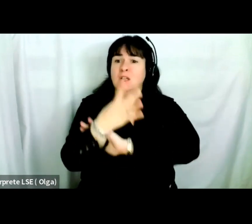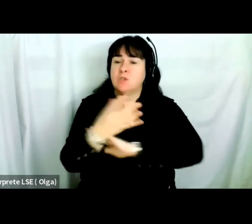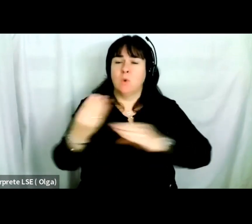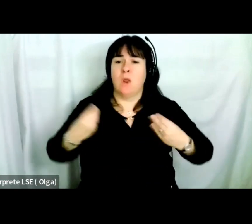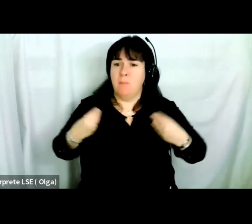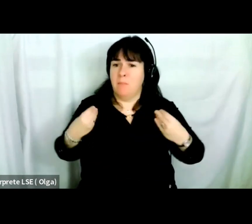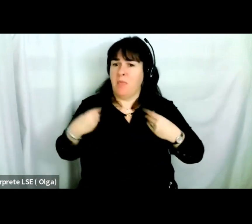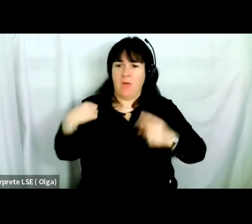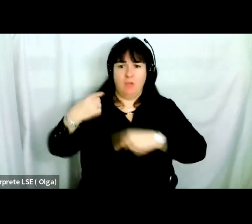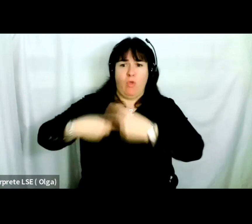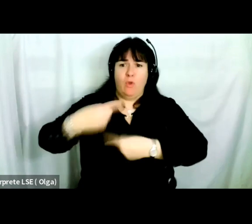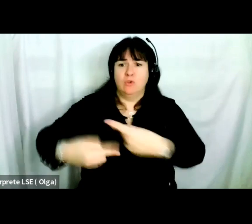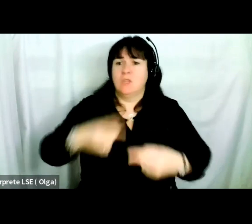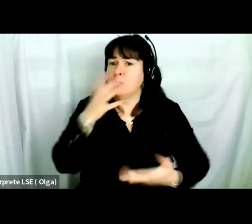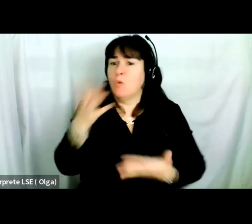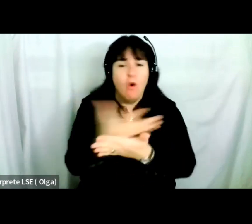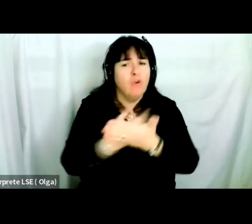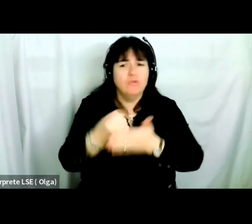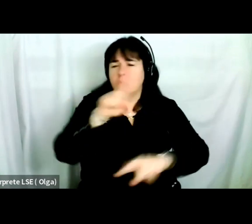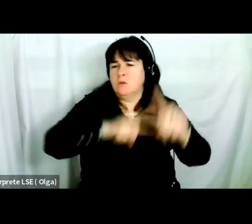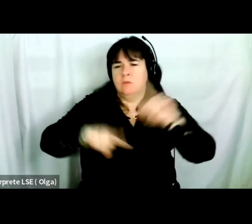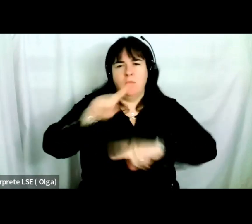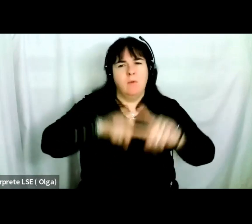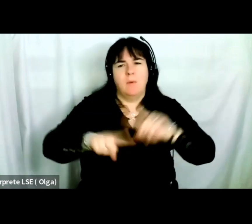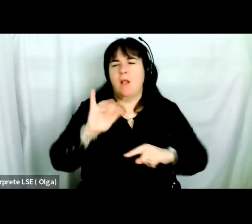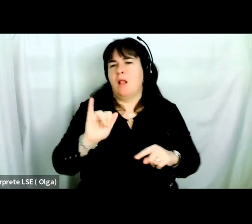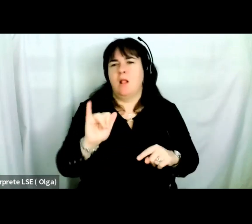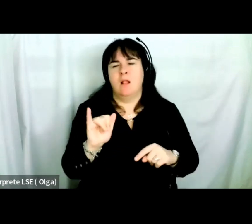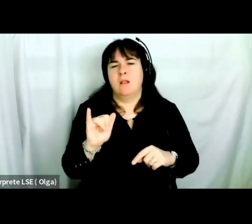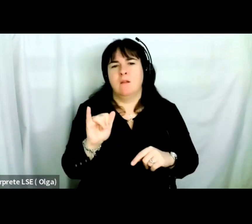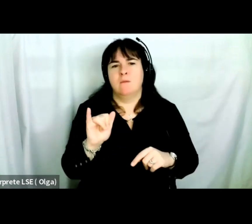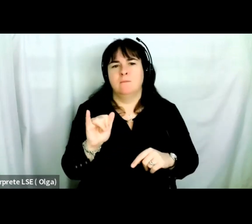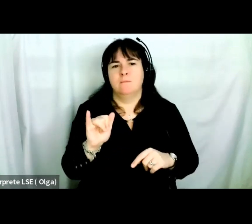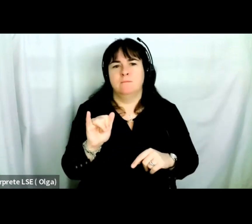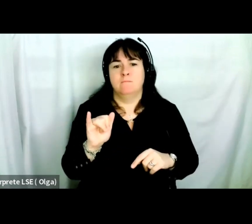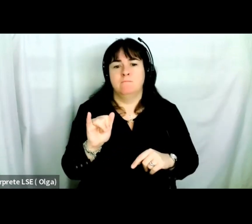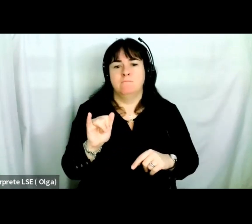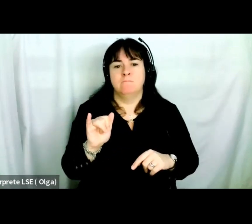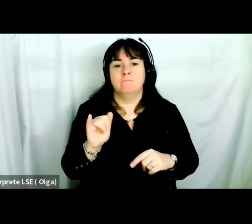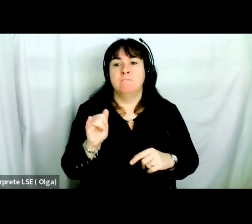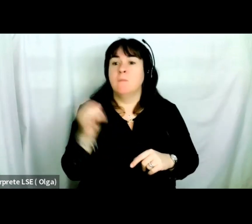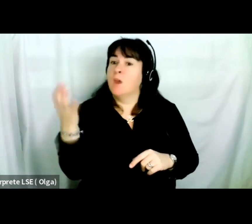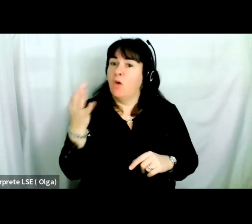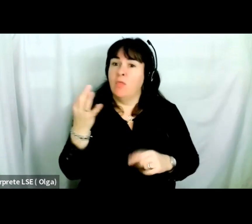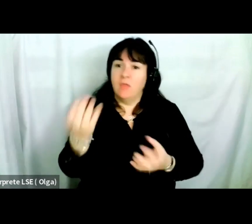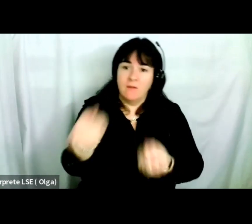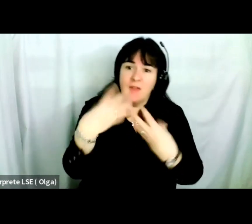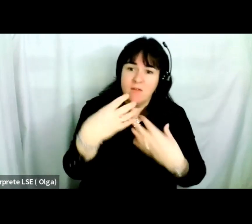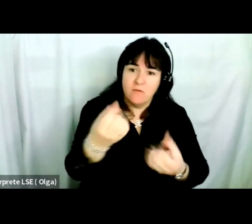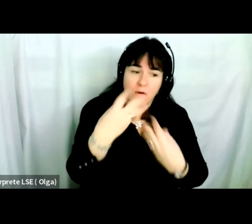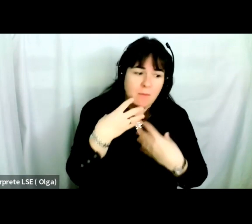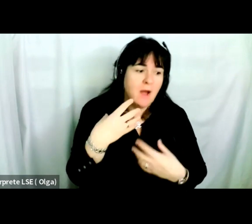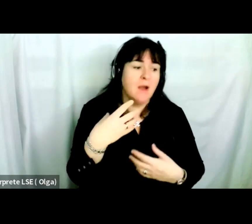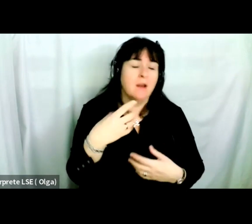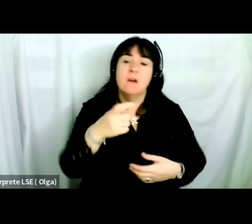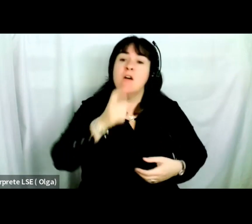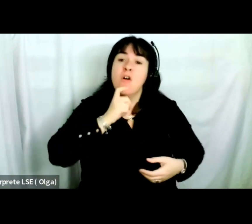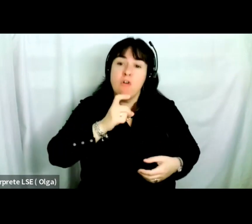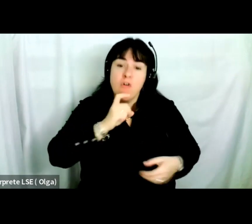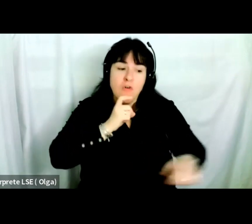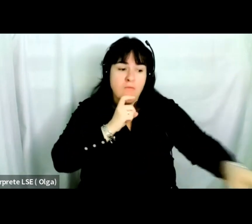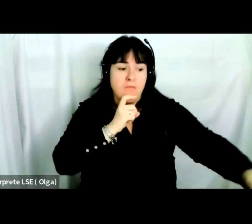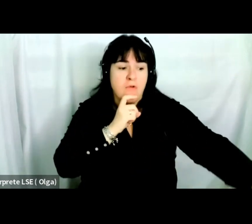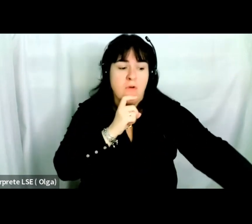todos tenemos problemas, ¿eh? Pero nos tienen que informar de cómo tenemos que hacer